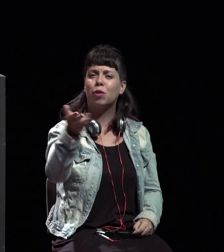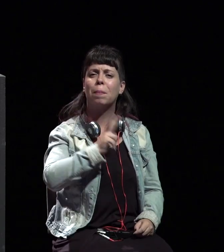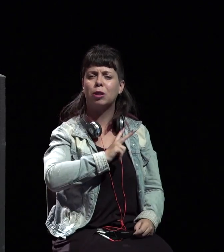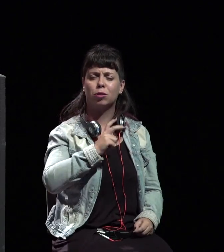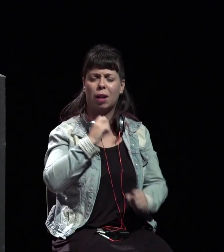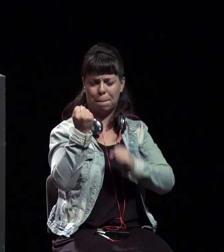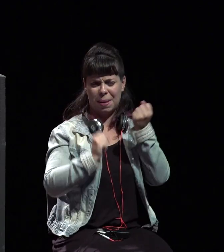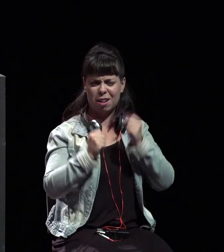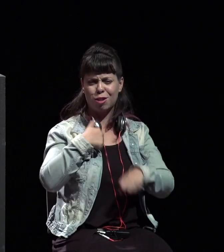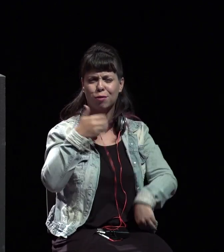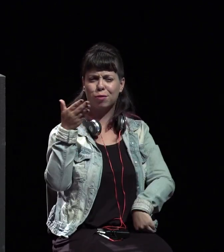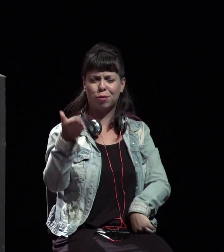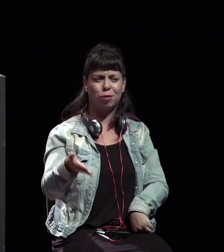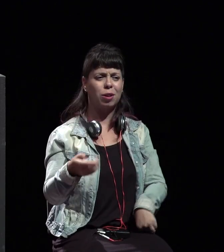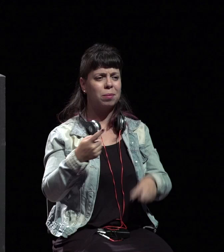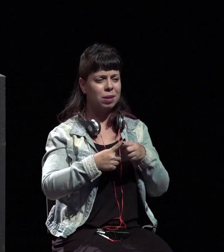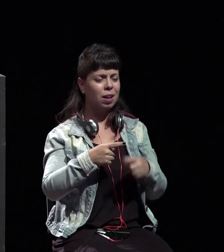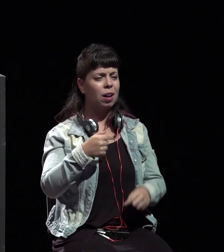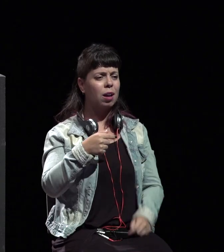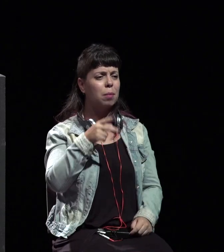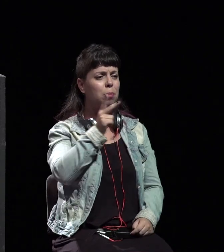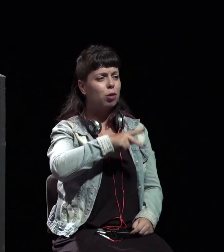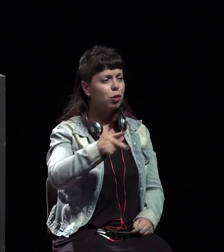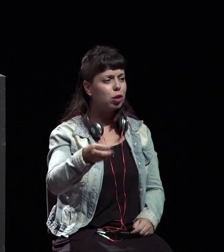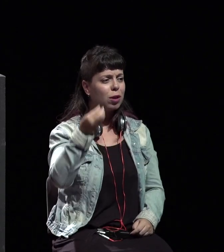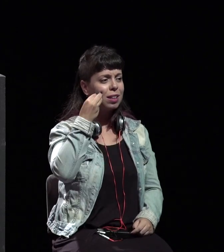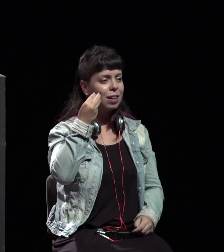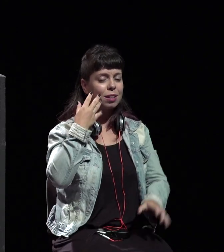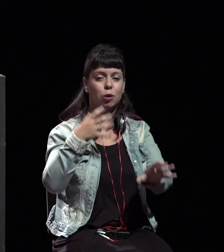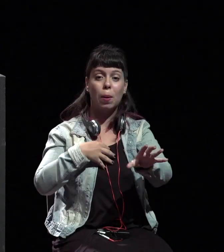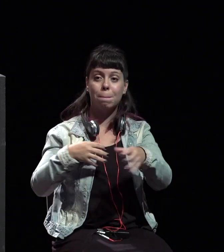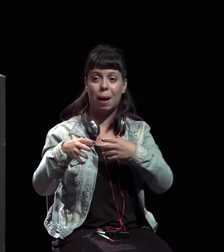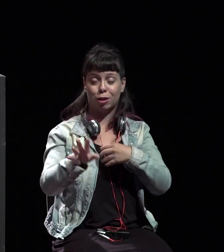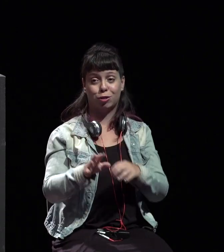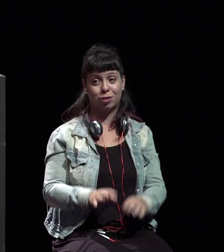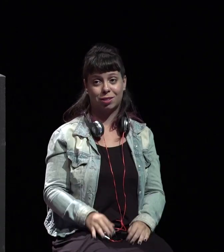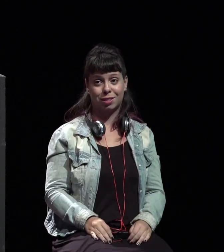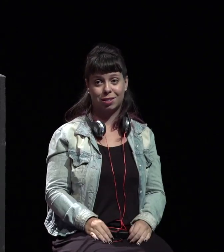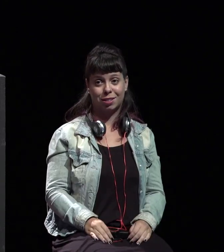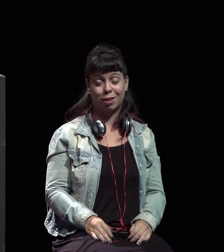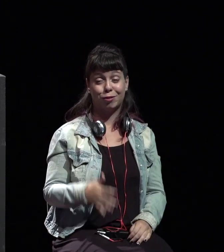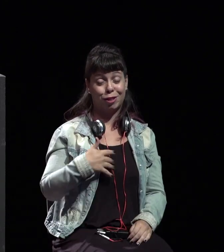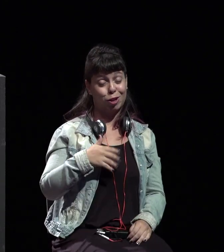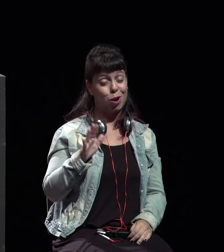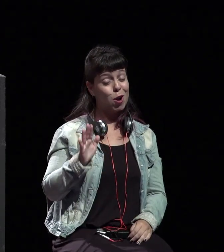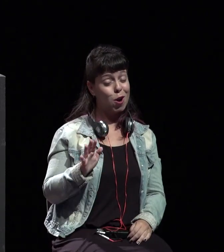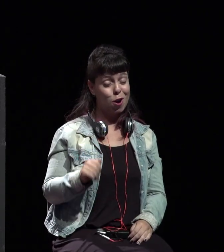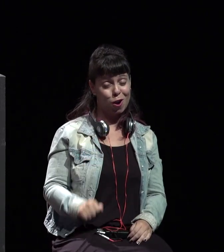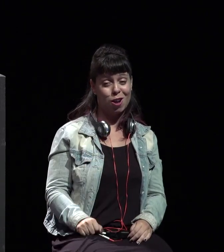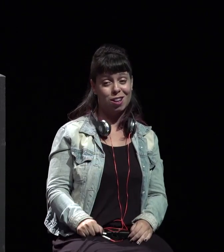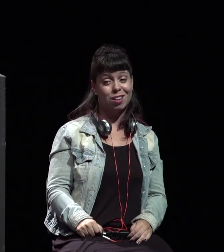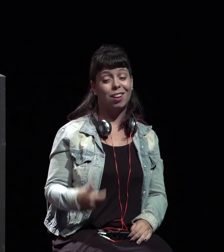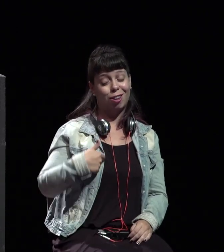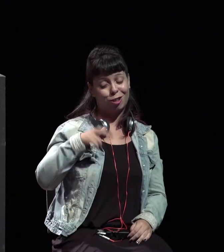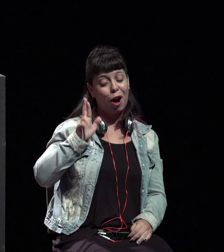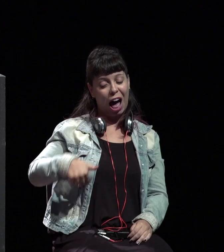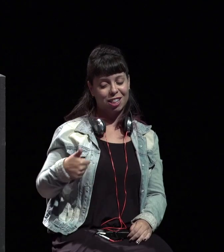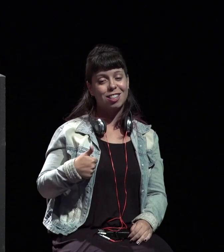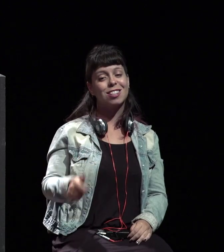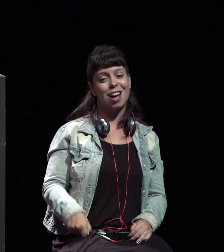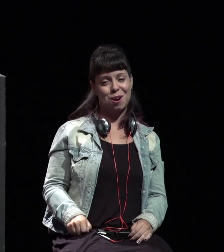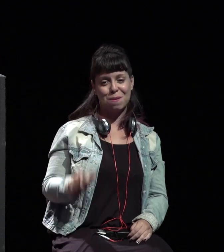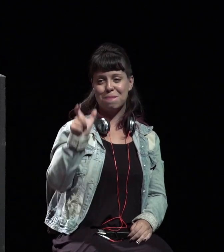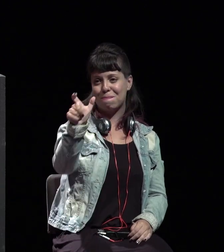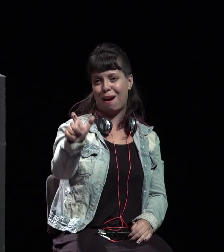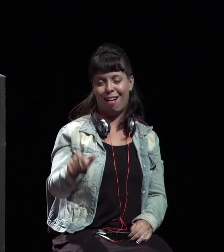dias, porque a gente está aqui, professora, tentando ser empática. Eu falei, olha, a minha cisma com a palavra empatia ela tem procedência. Quando